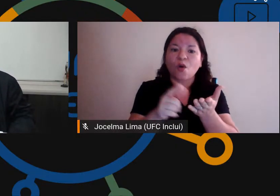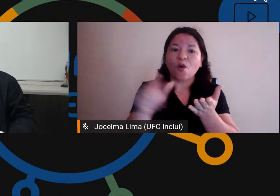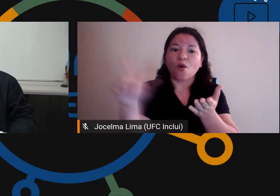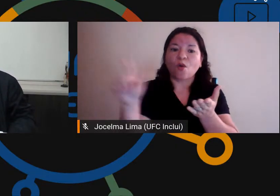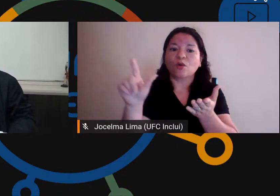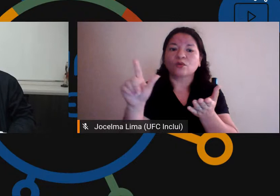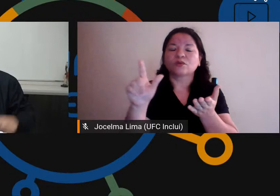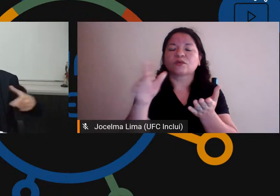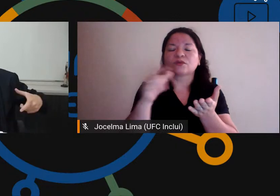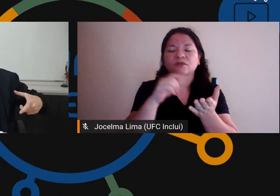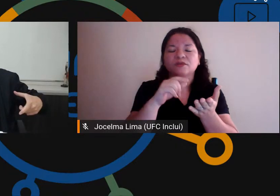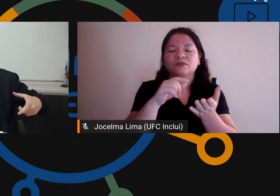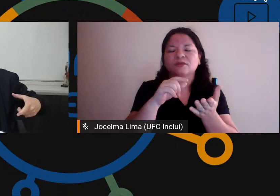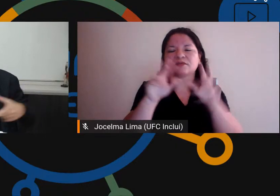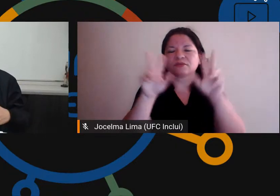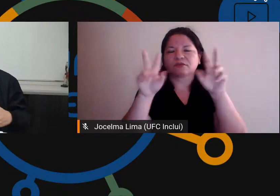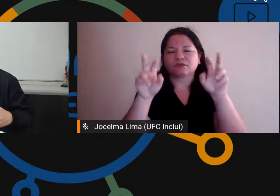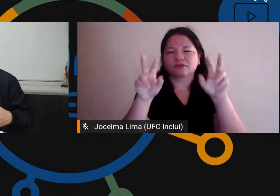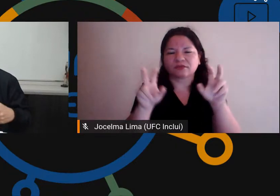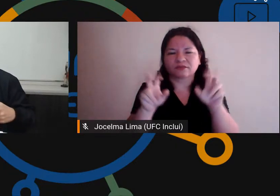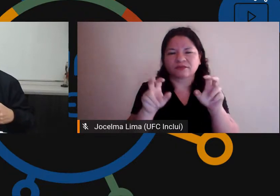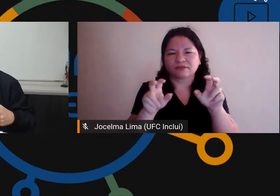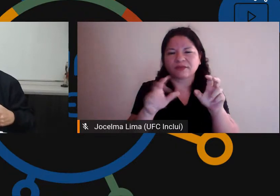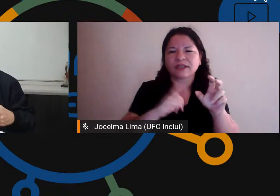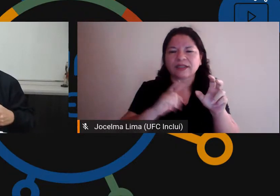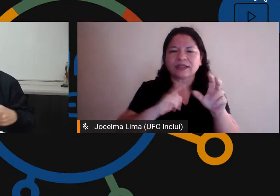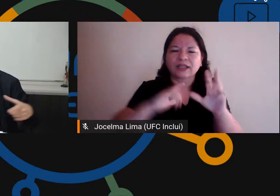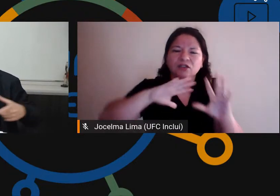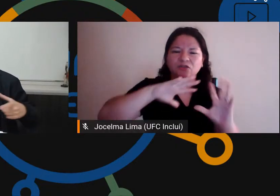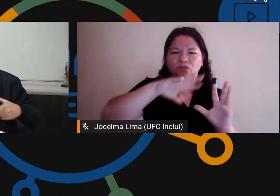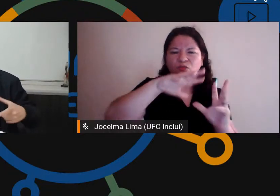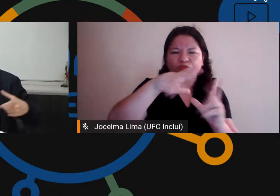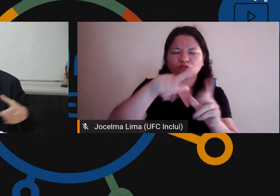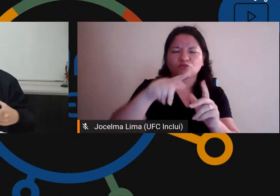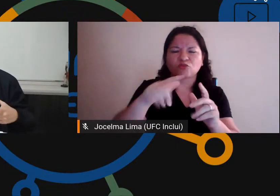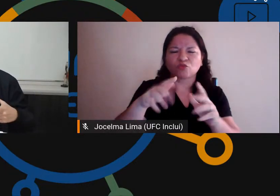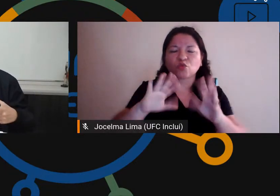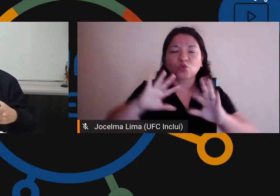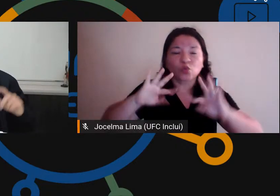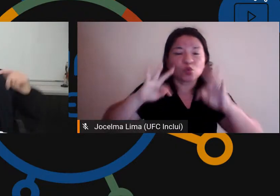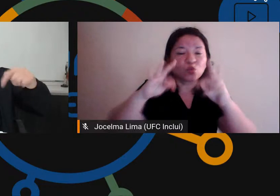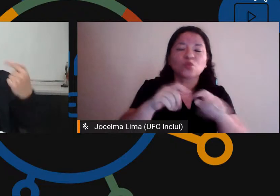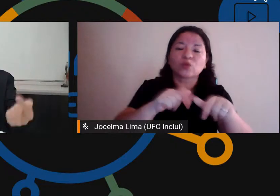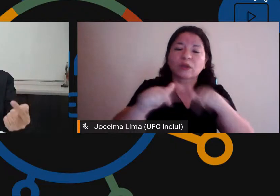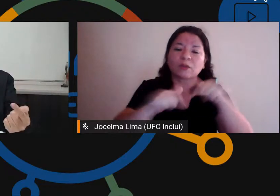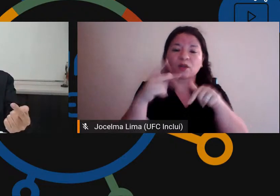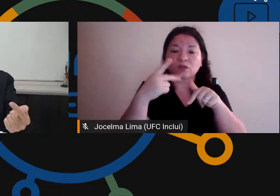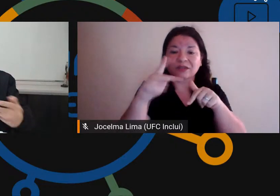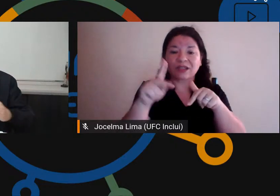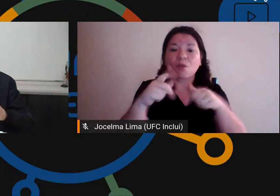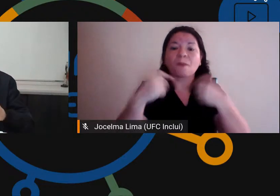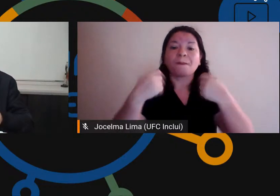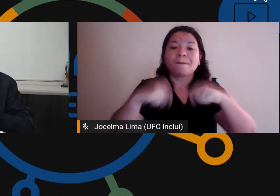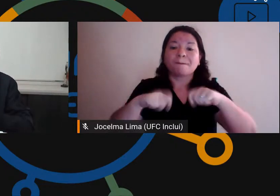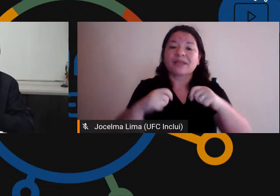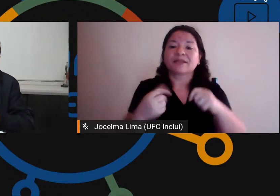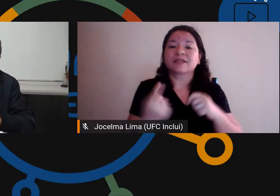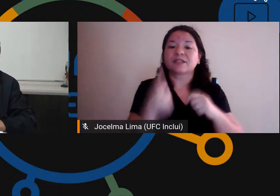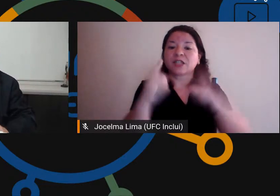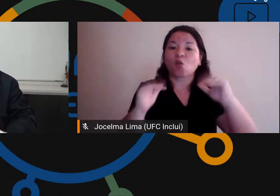cita. Juntando aquele todo de trabalho, juntando aquele conjunto de trabalhos, tem que dar um todo maior. É uma